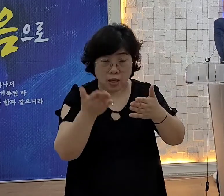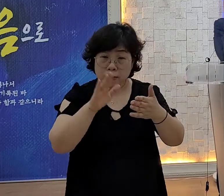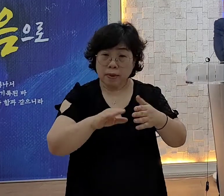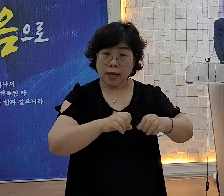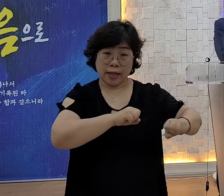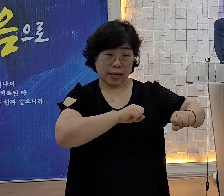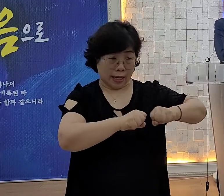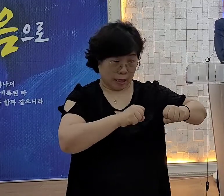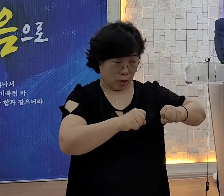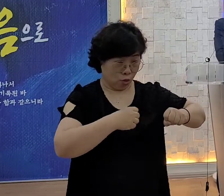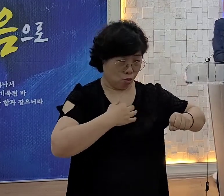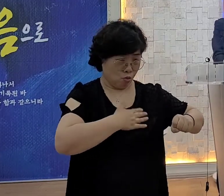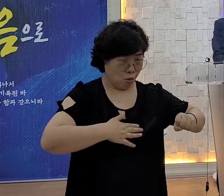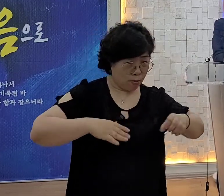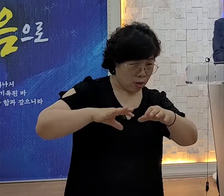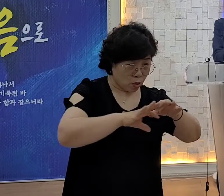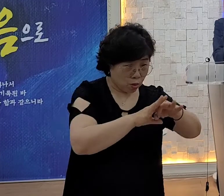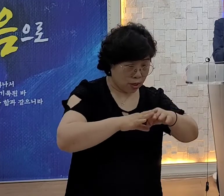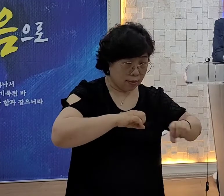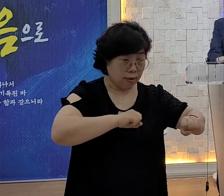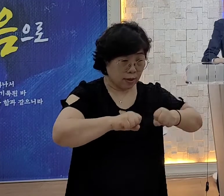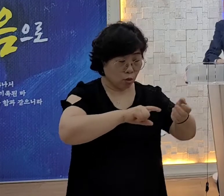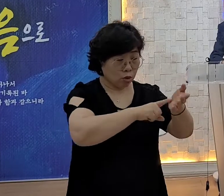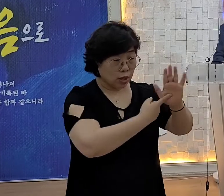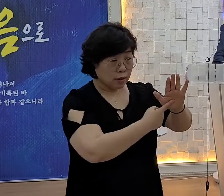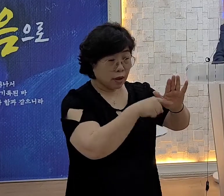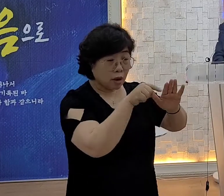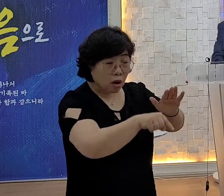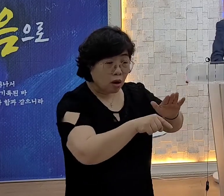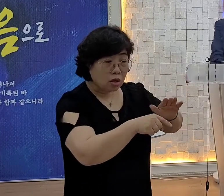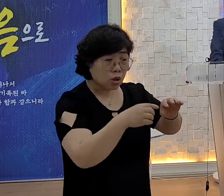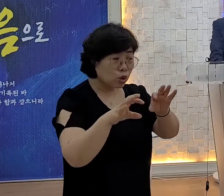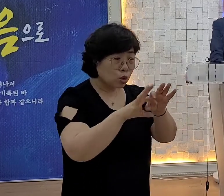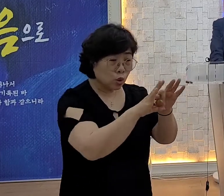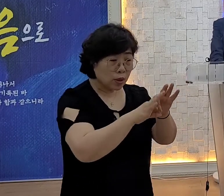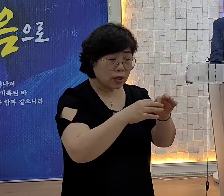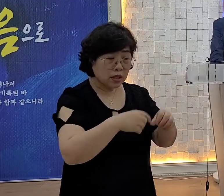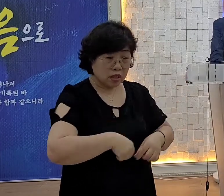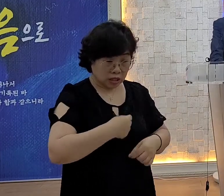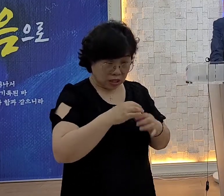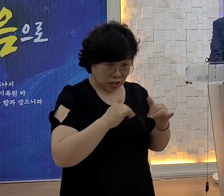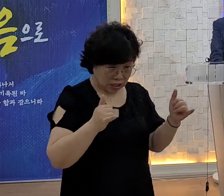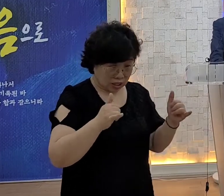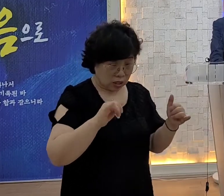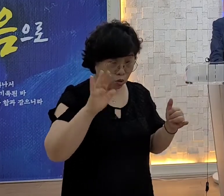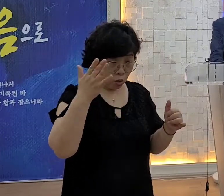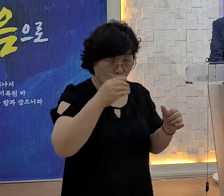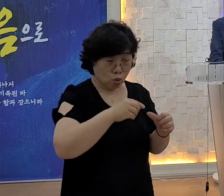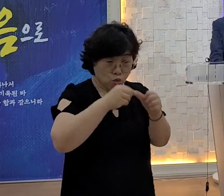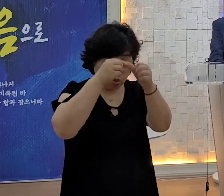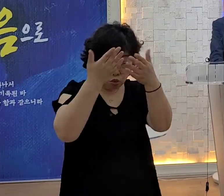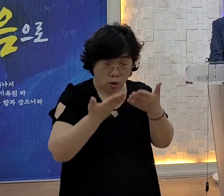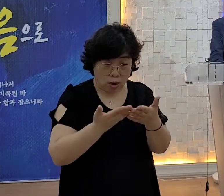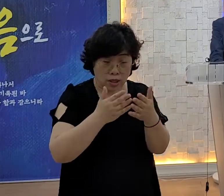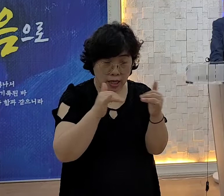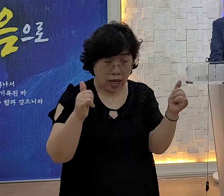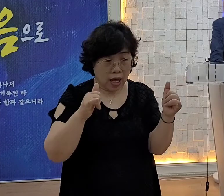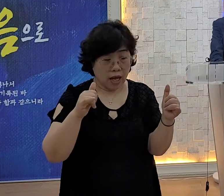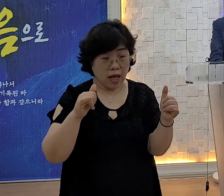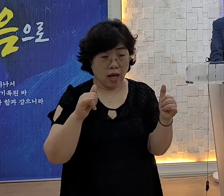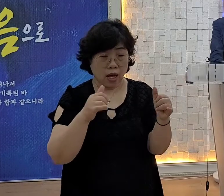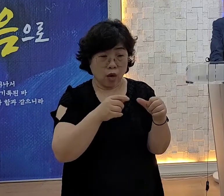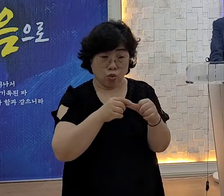즉 육신으로 어렵다함을 이렇게 받을 만한 행위가 없다. 이렇게 말하고 있습니다.